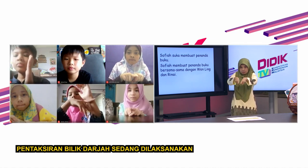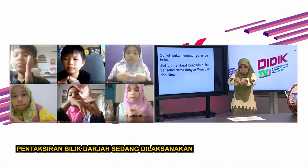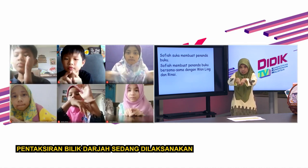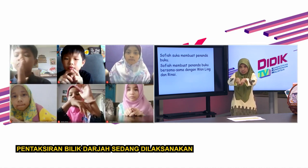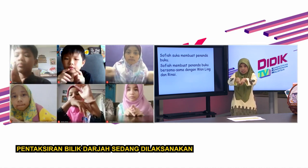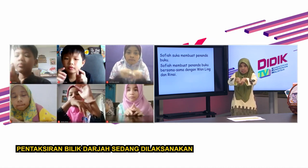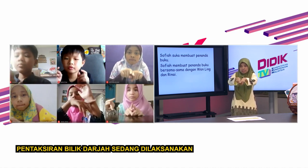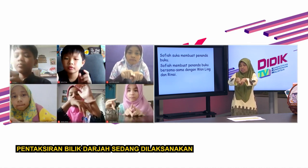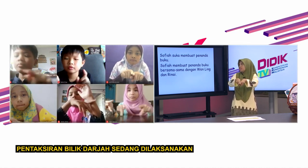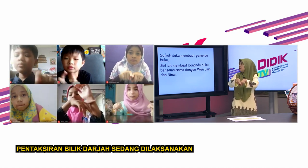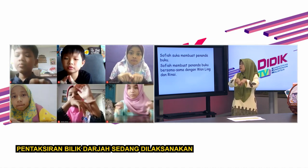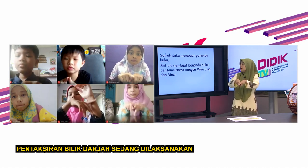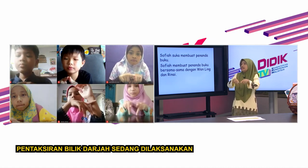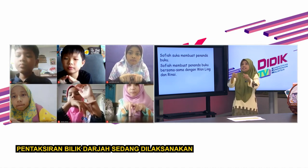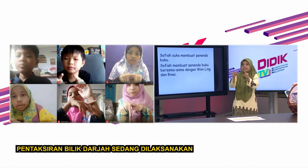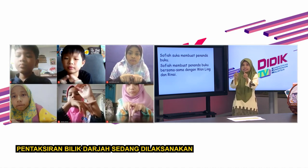bersama-sama